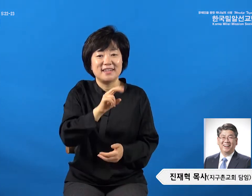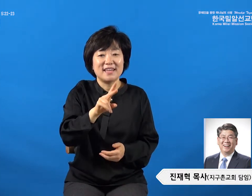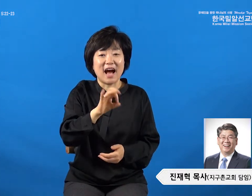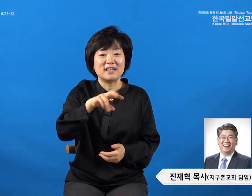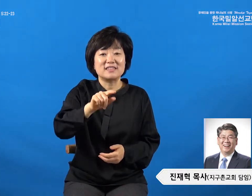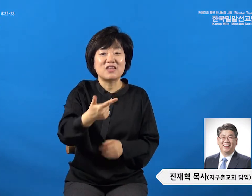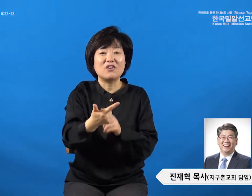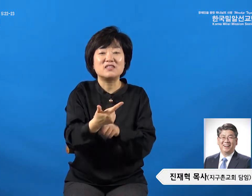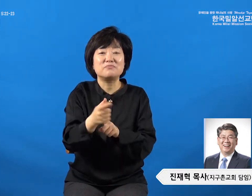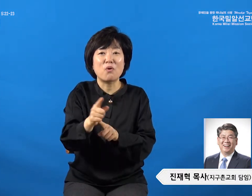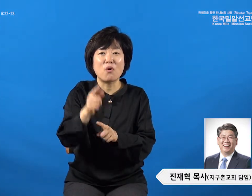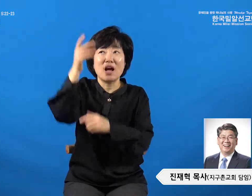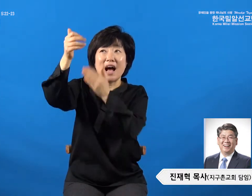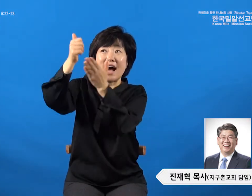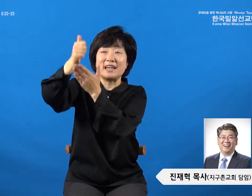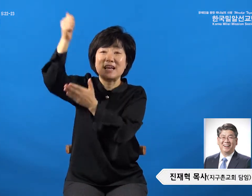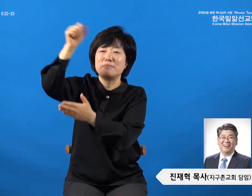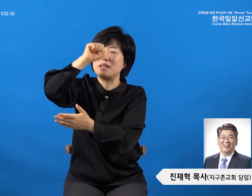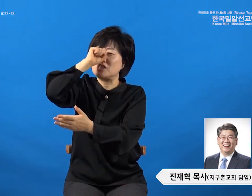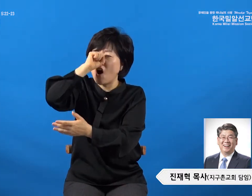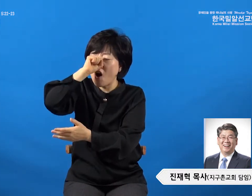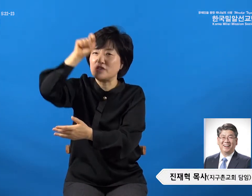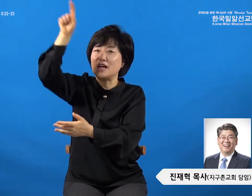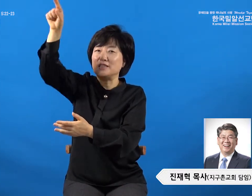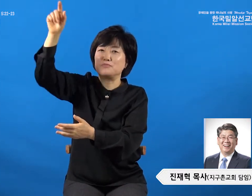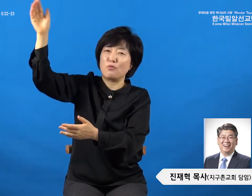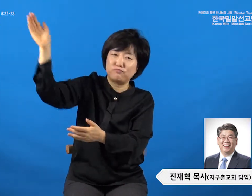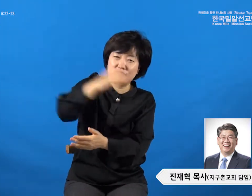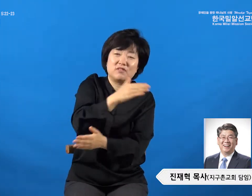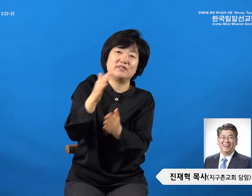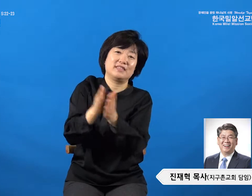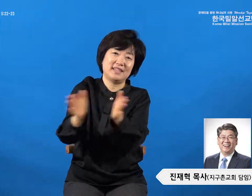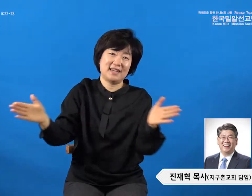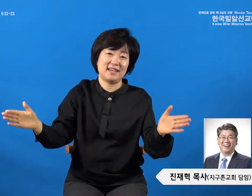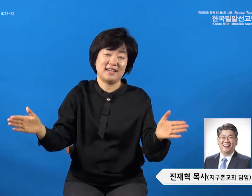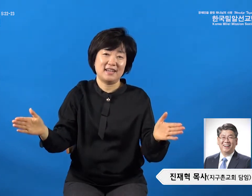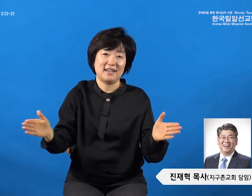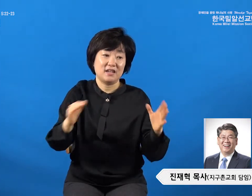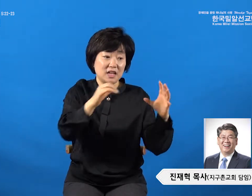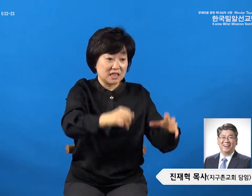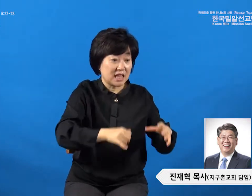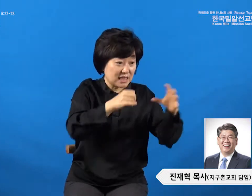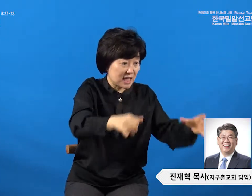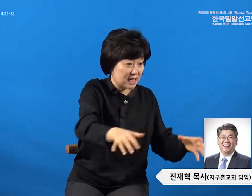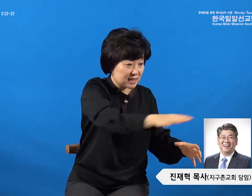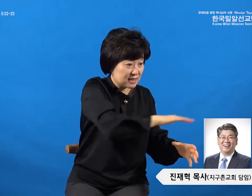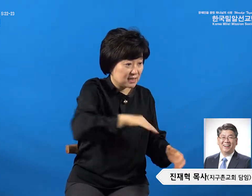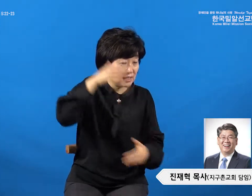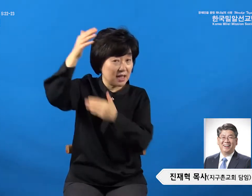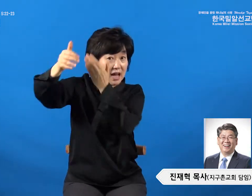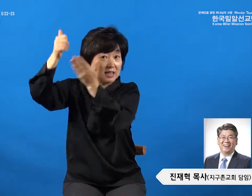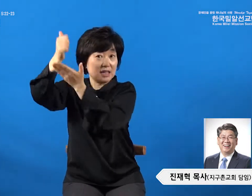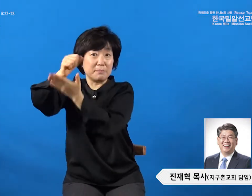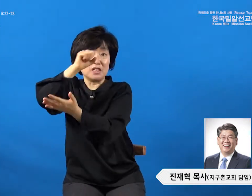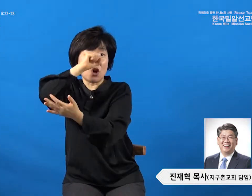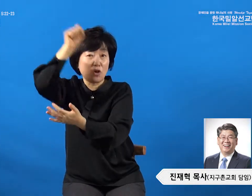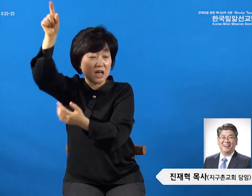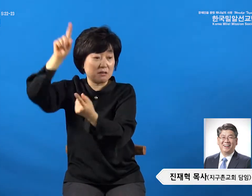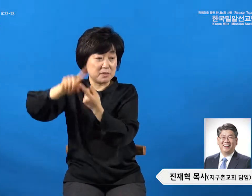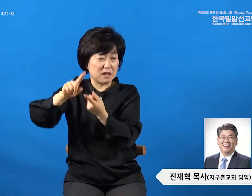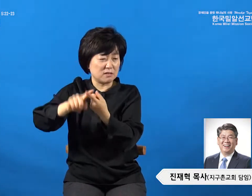것입니다. 양선은 하나님의 선하심으로부터 시작합니다. 세상은 하나님의